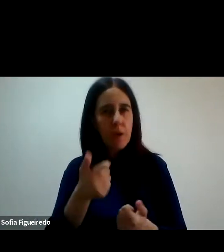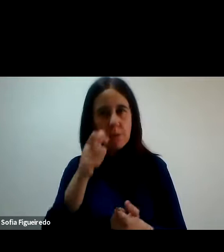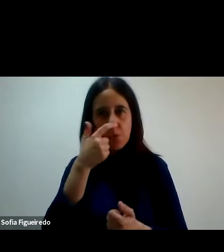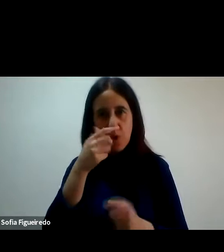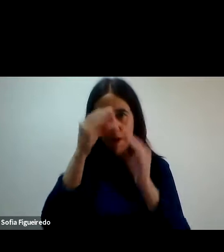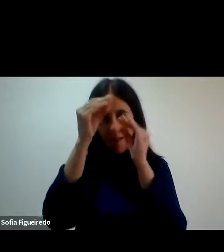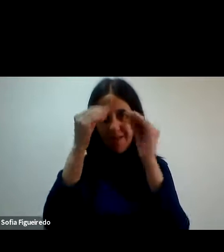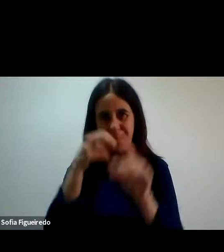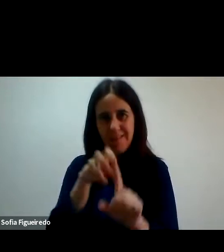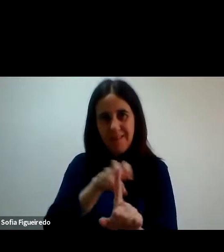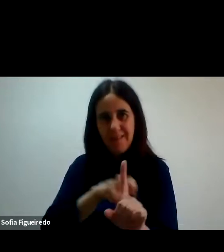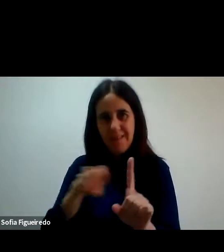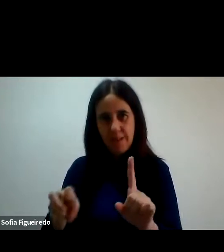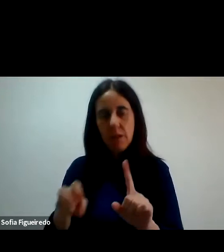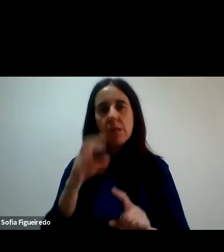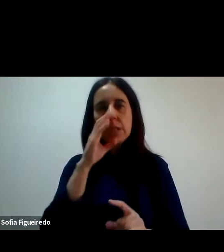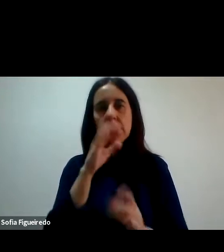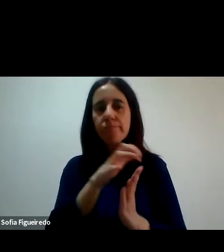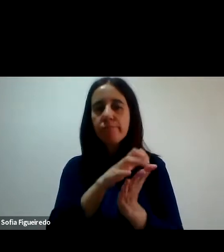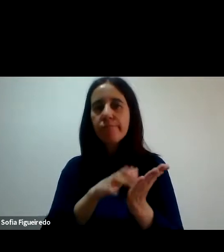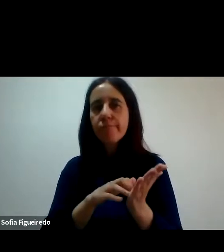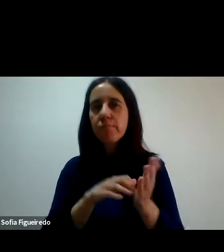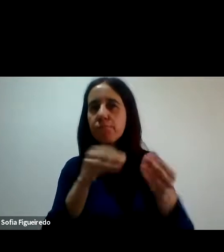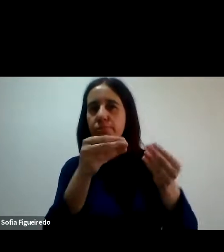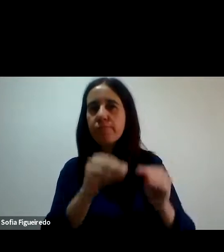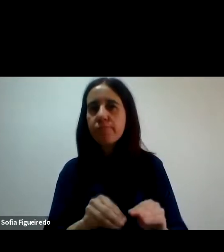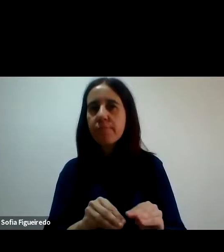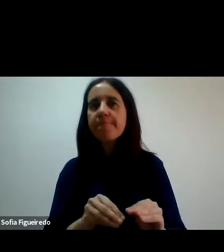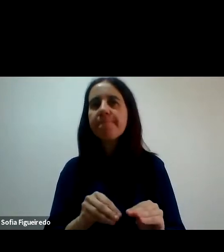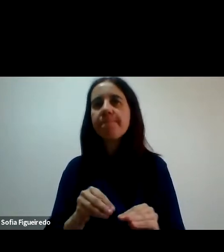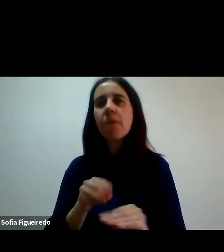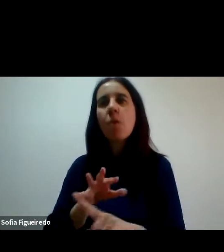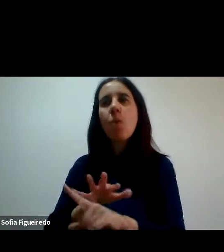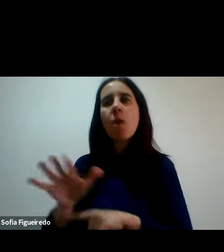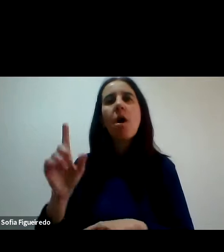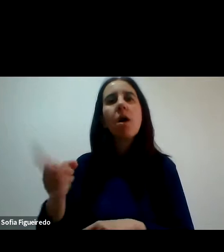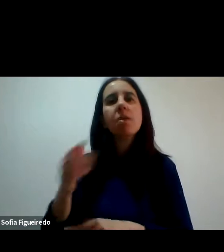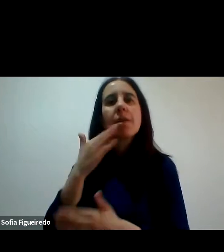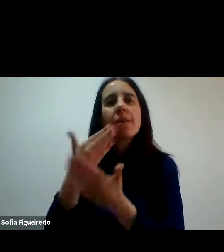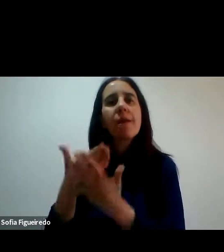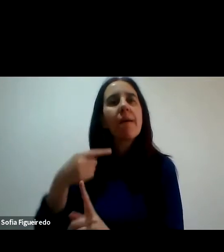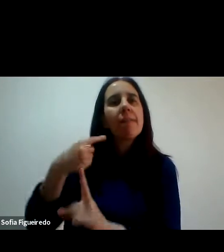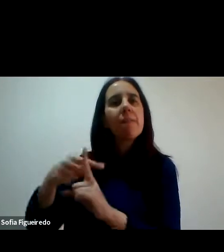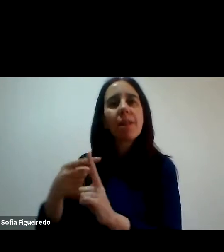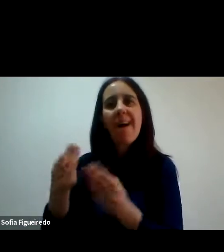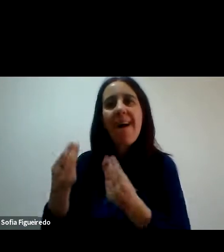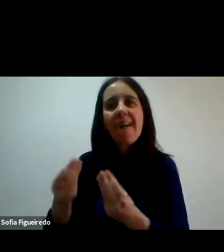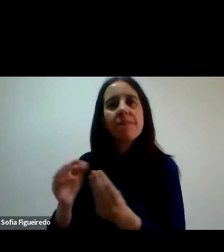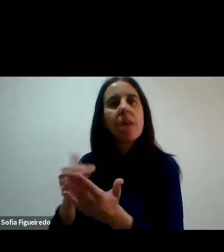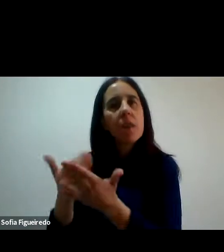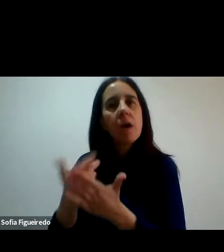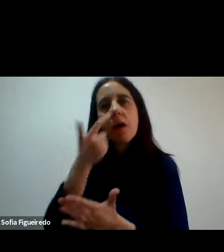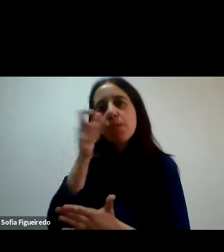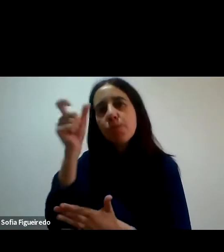estamos a escrever determinado conteúdo, percebemos em que é que aquilo impacta, qual é a vantagem, qual é o benefício direto que aquela pessoa tem,